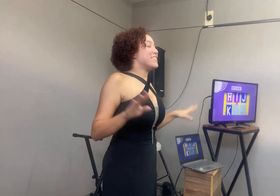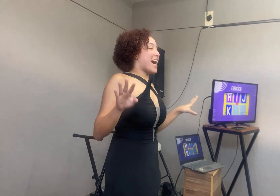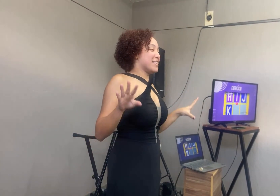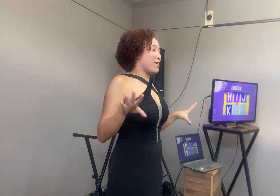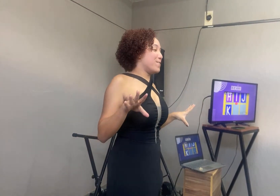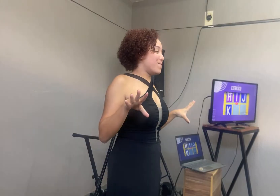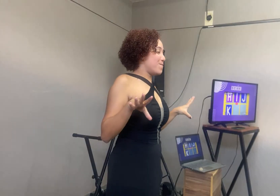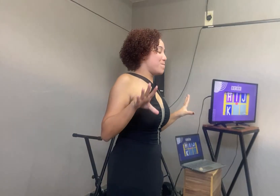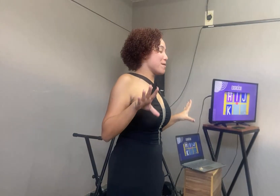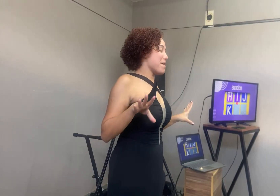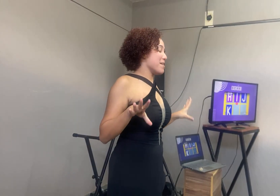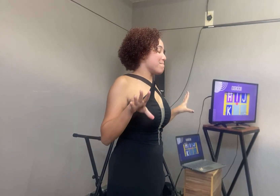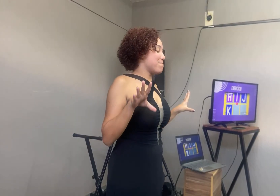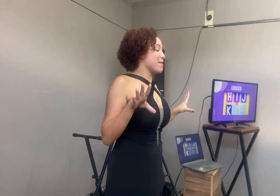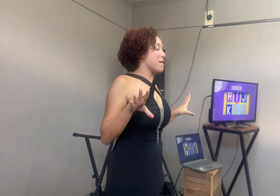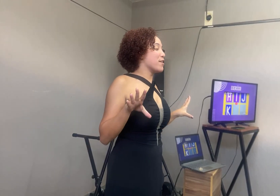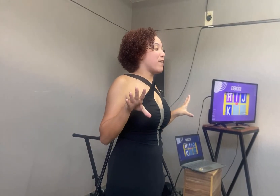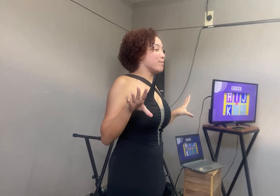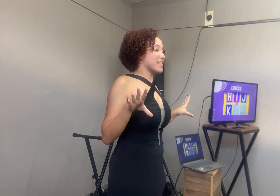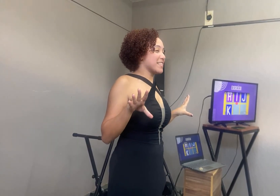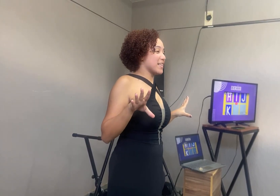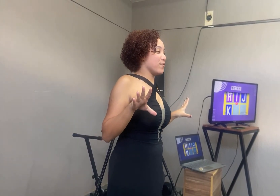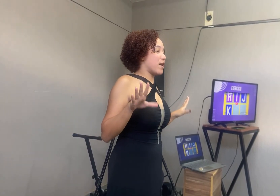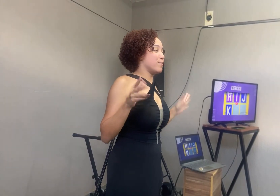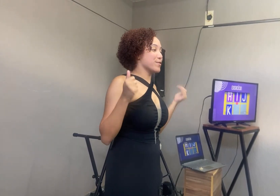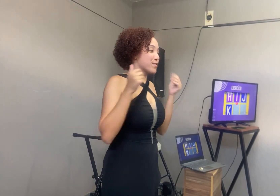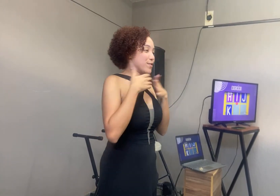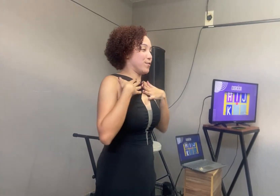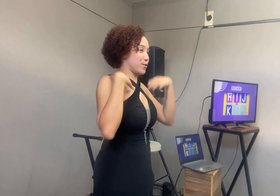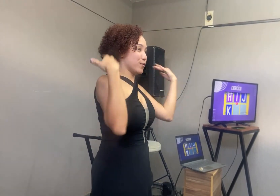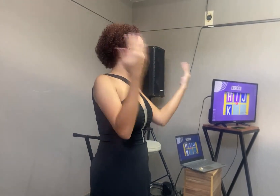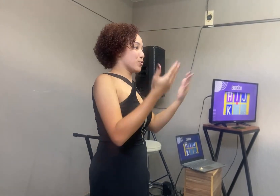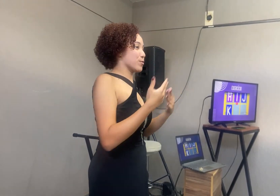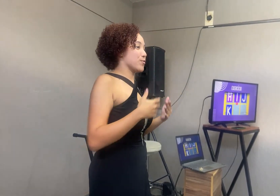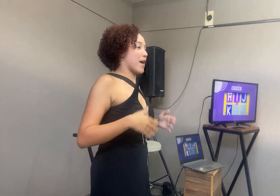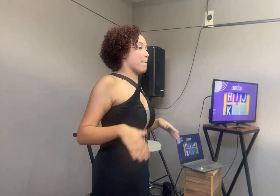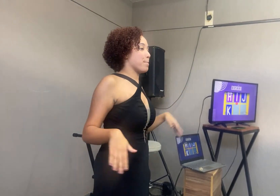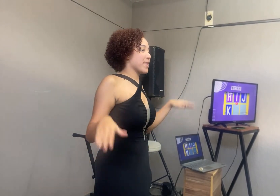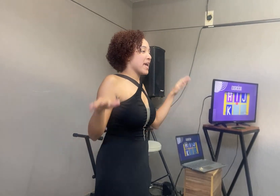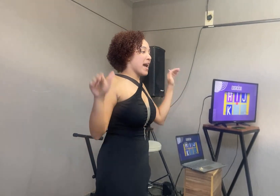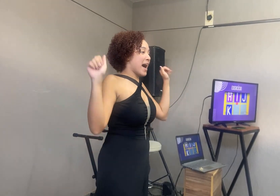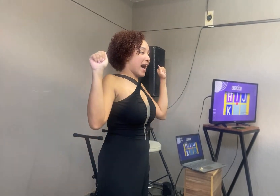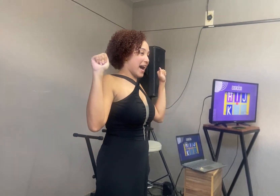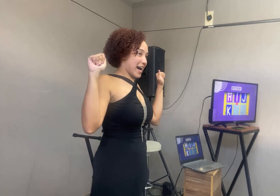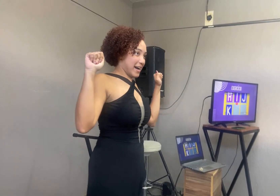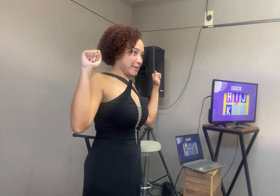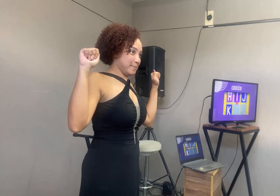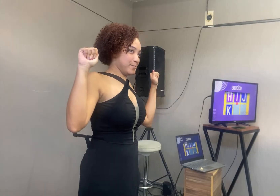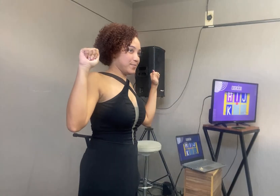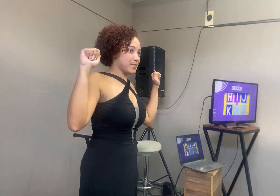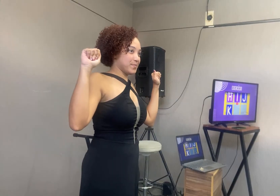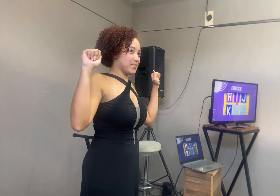Tá, então, primeiro vamos todos juntos, vai. A,